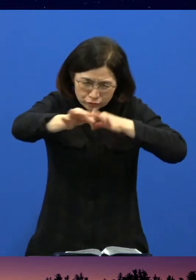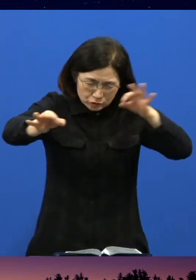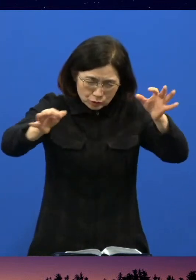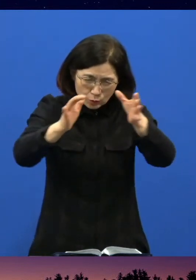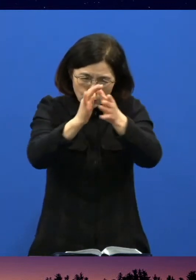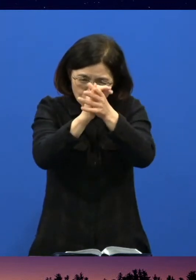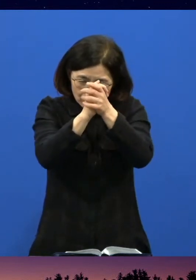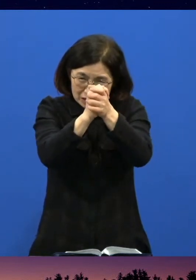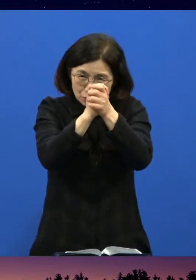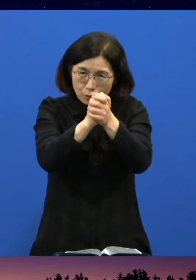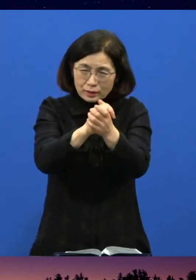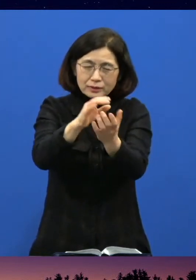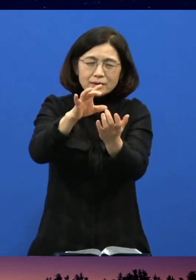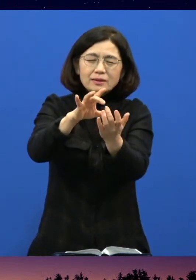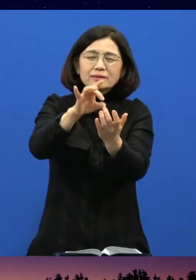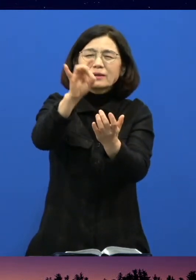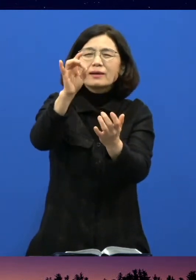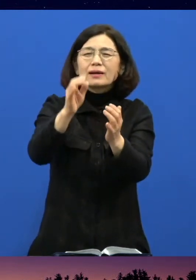밤낮 부르짖는